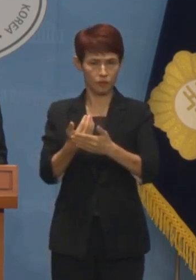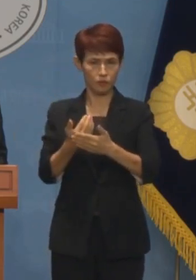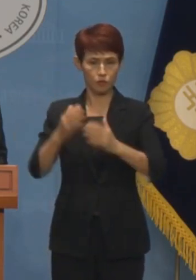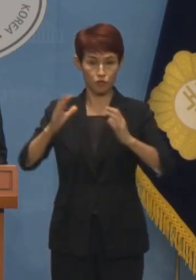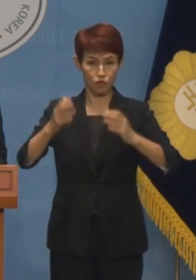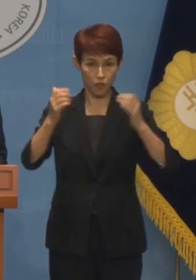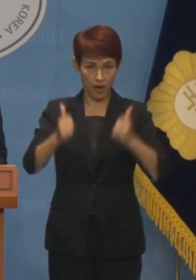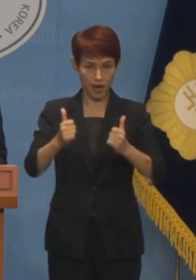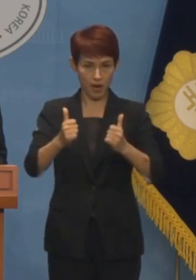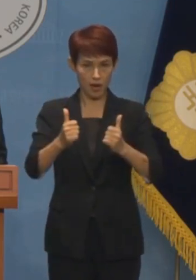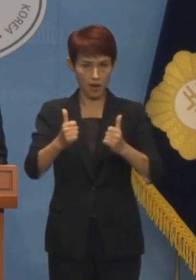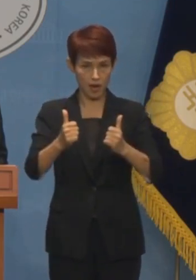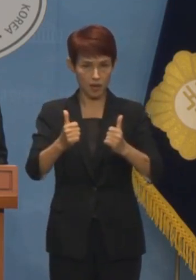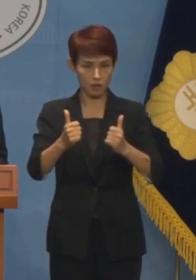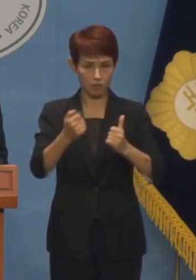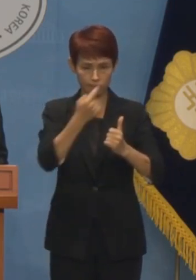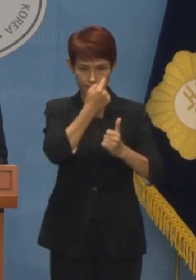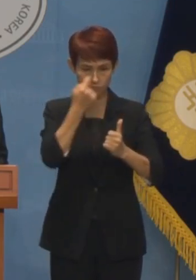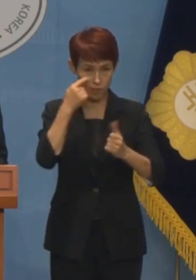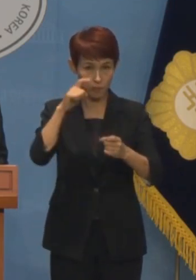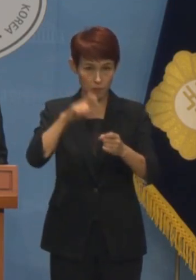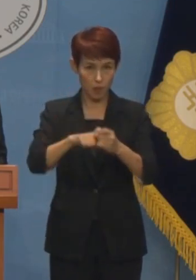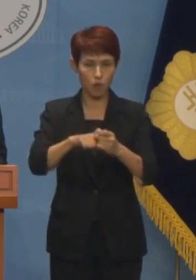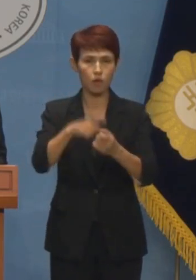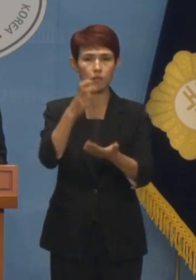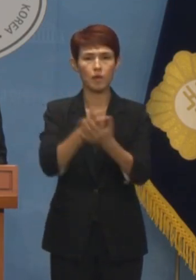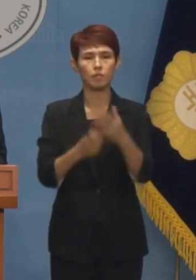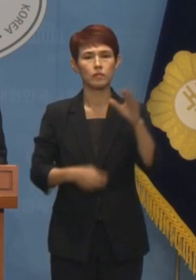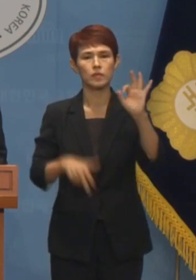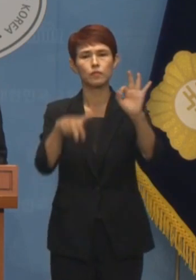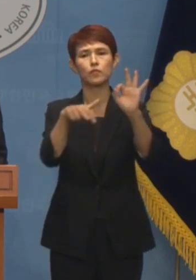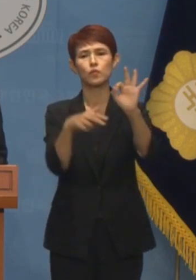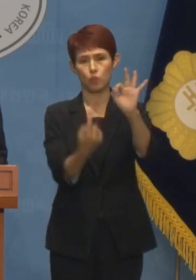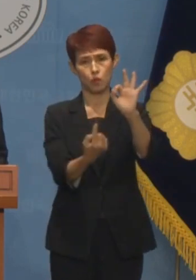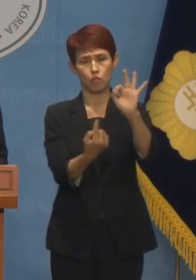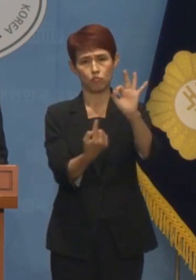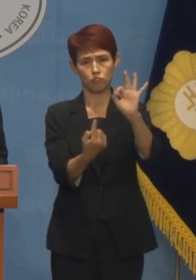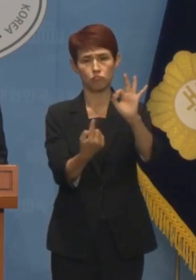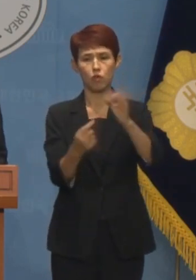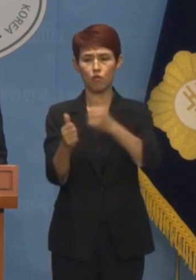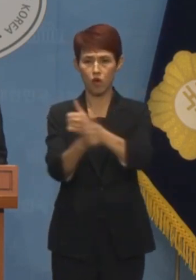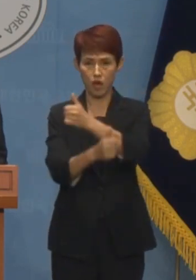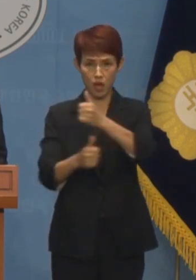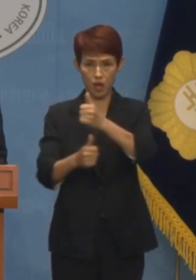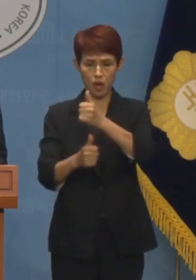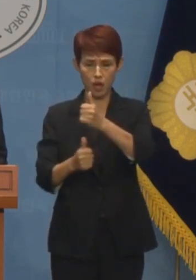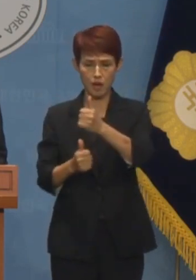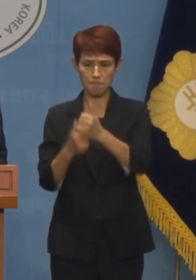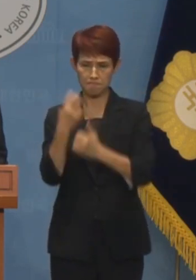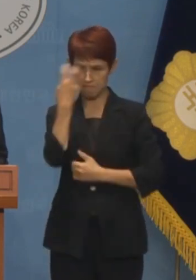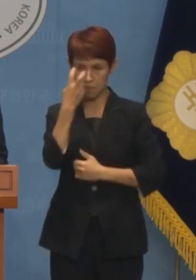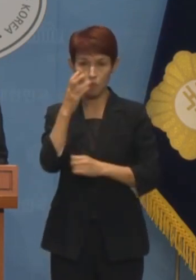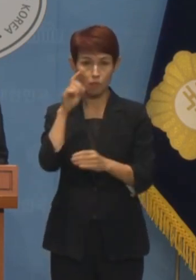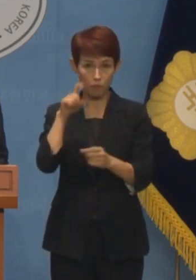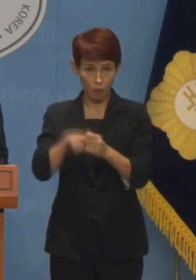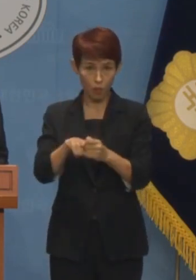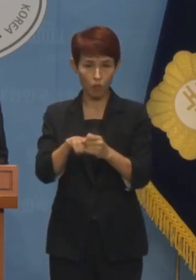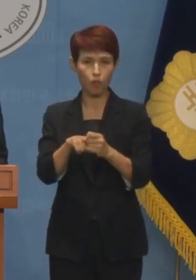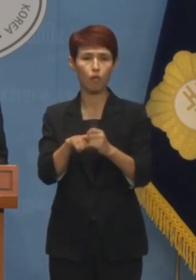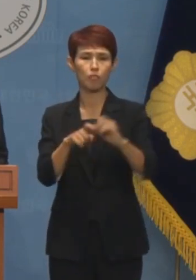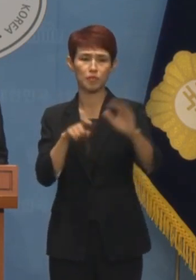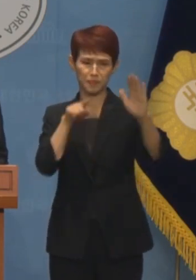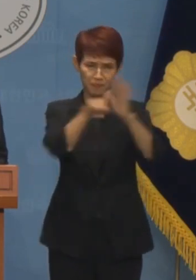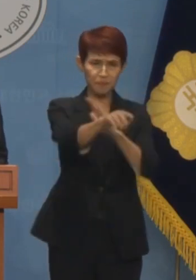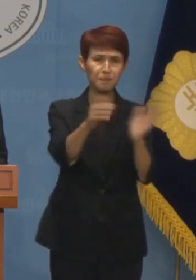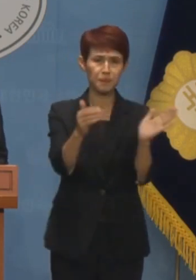증언 감정 등에 관한 법률 제 10조에 따라 위원회 안건 심의를 위해 실시한